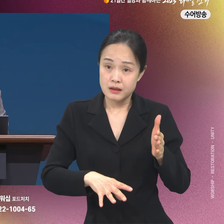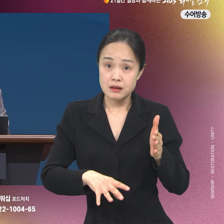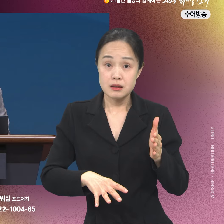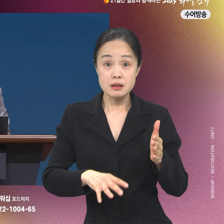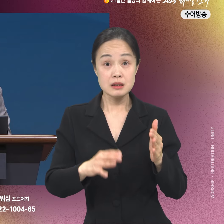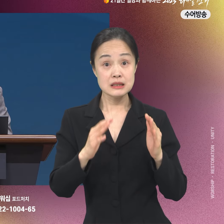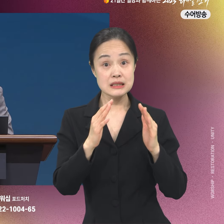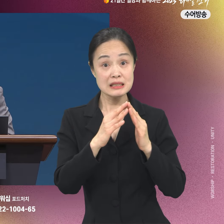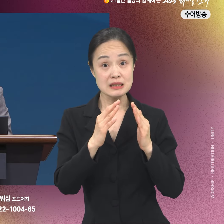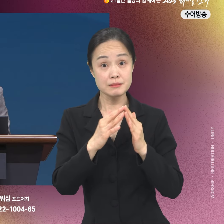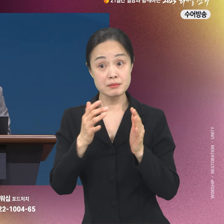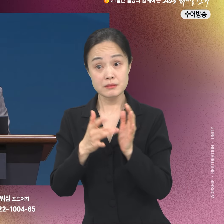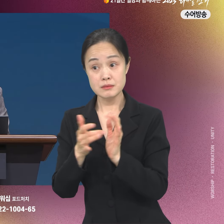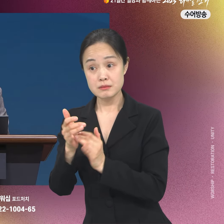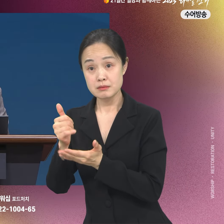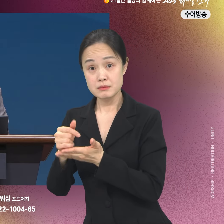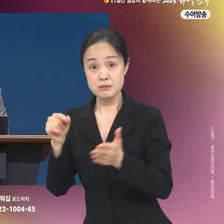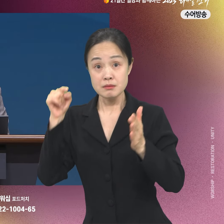자리 잡겠다고 하신 거예요.